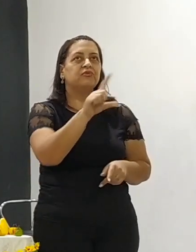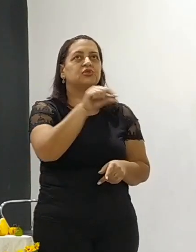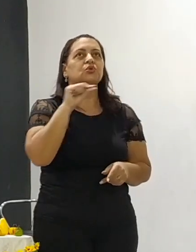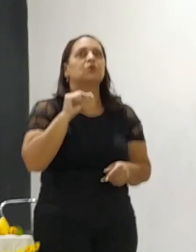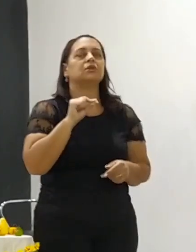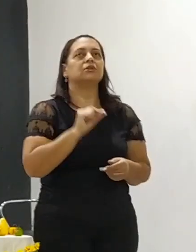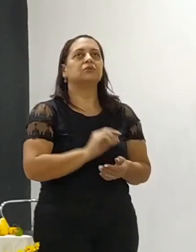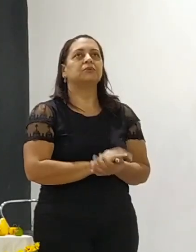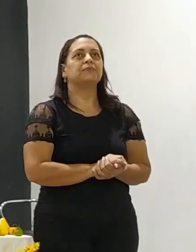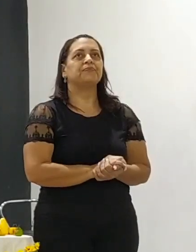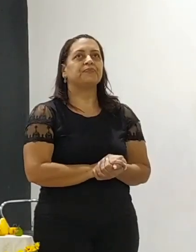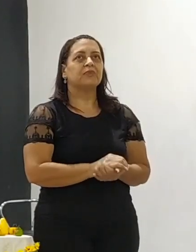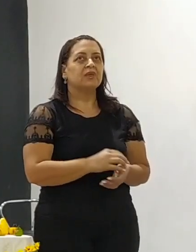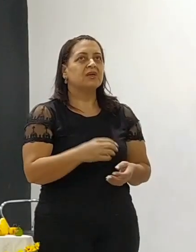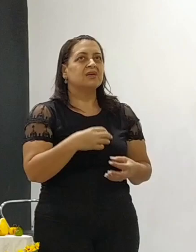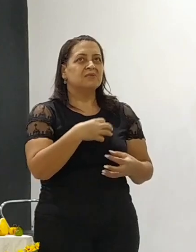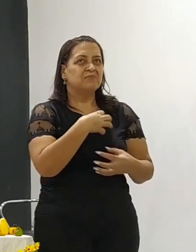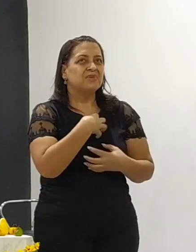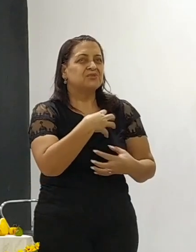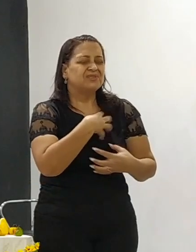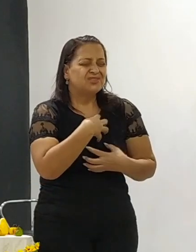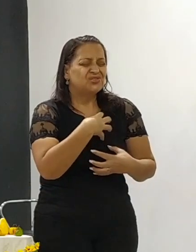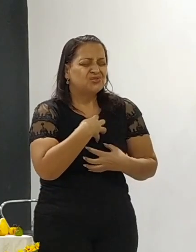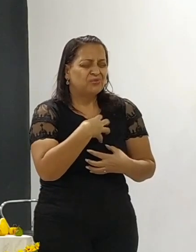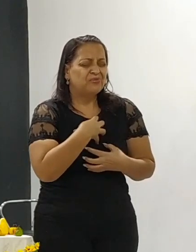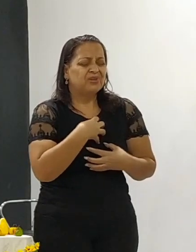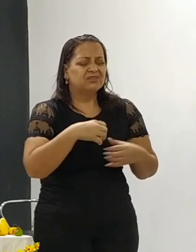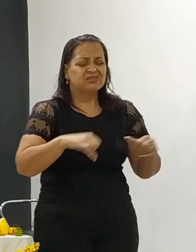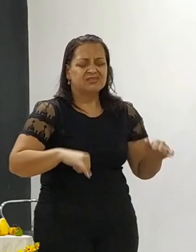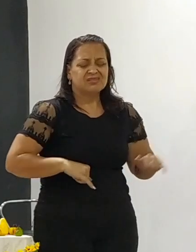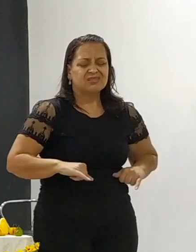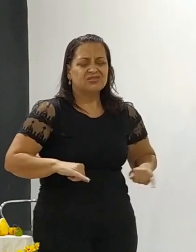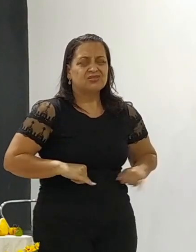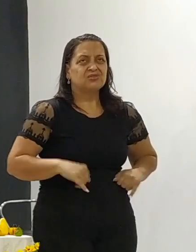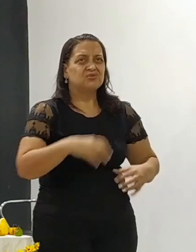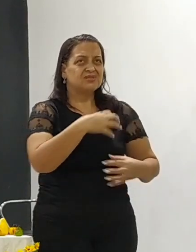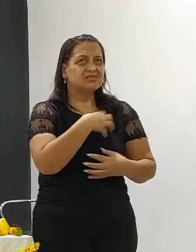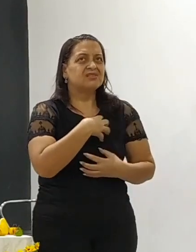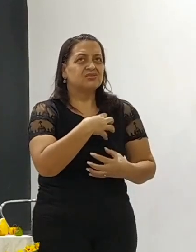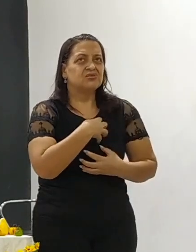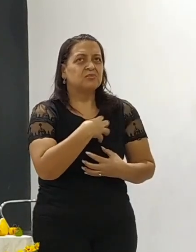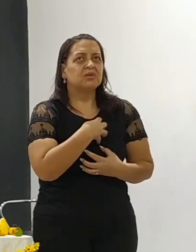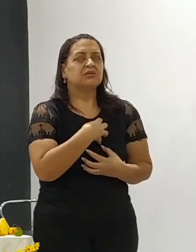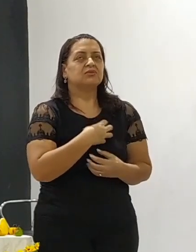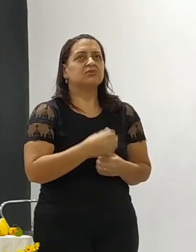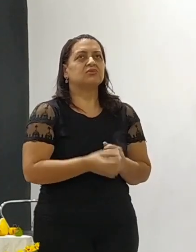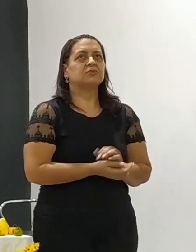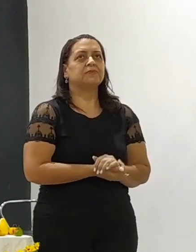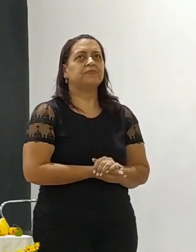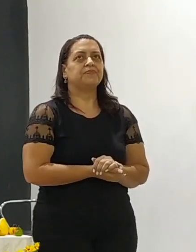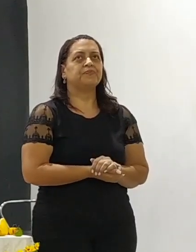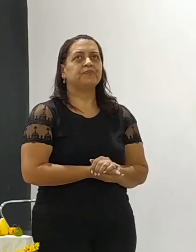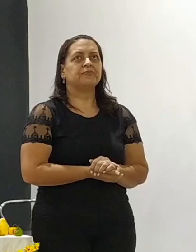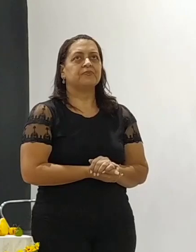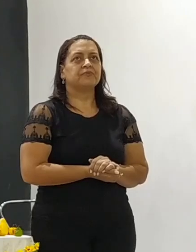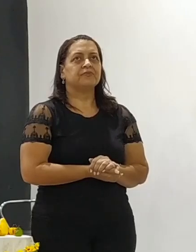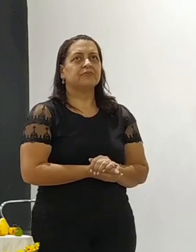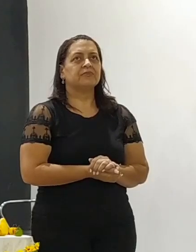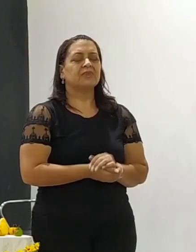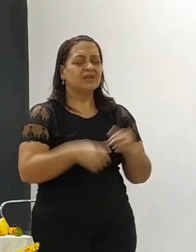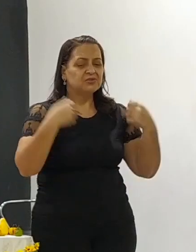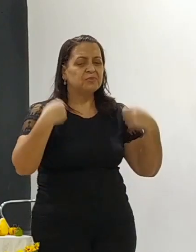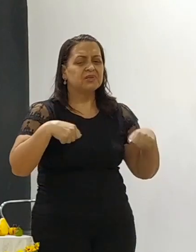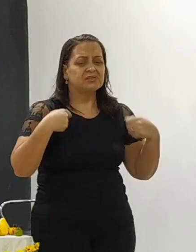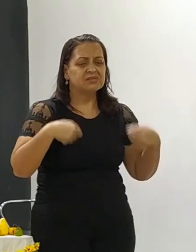sentindo assim, porque os sentimentos, como a diaconisa Aline falou aqui, né? A gente